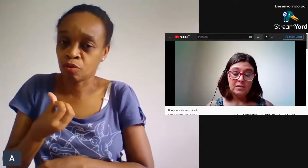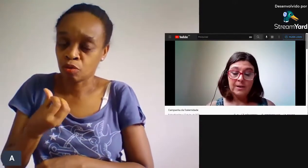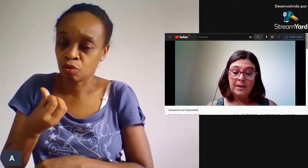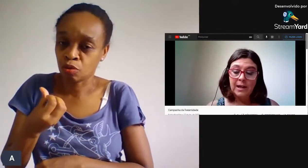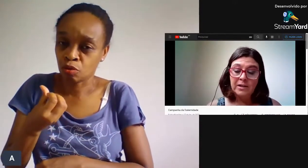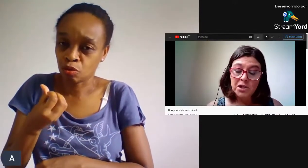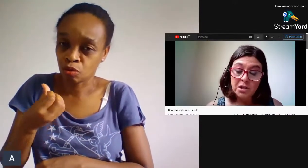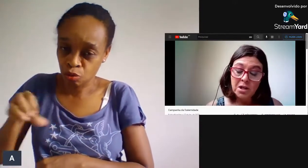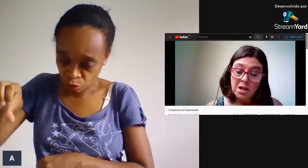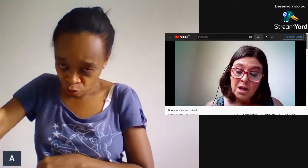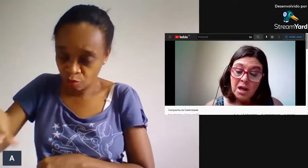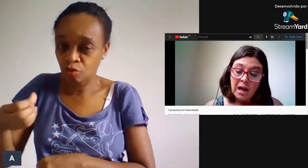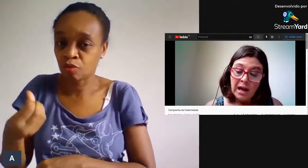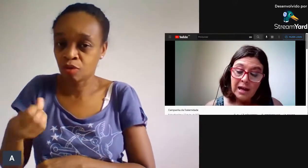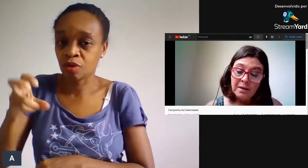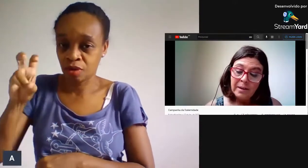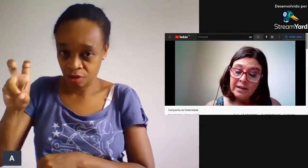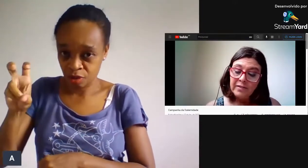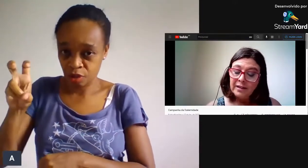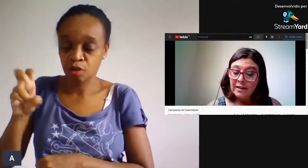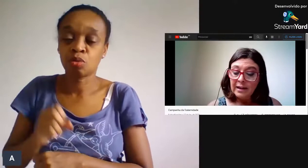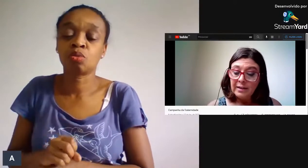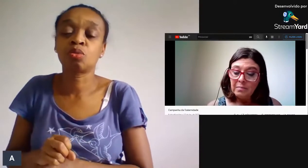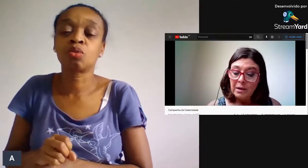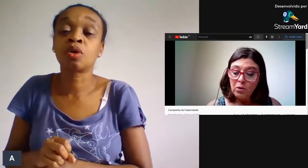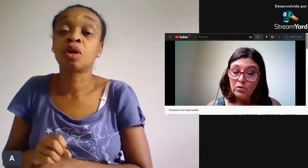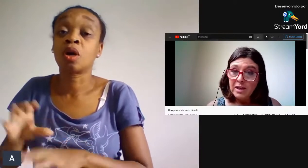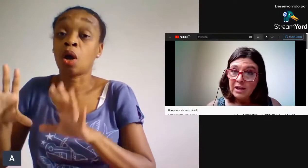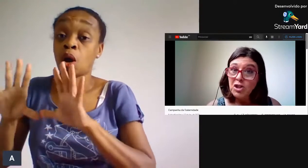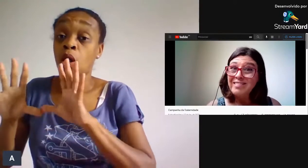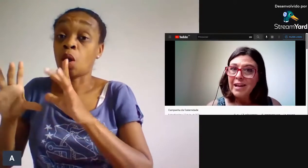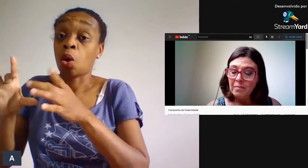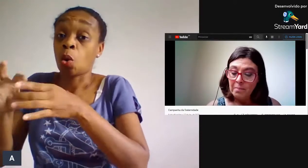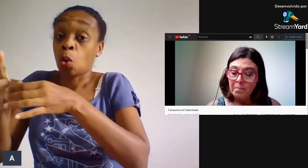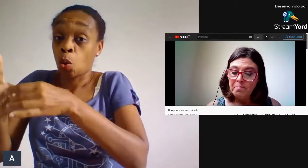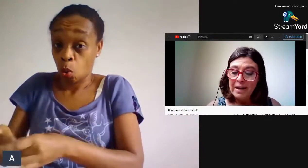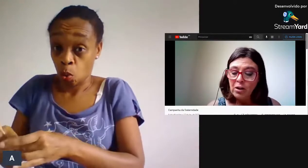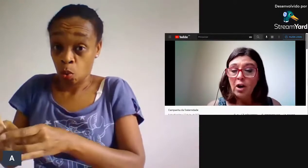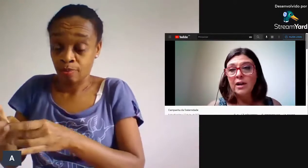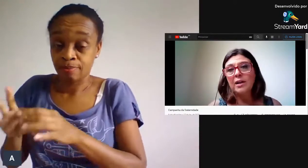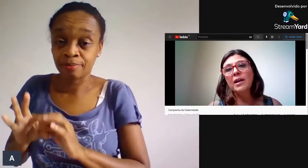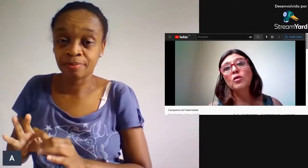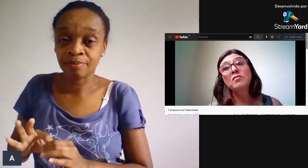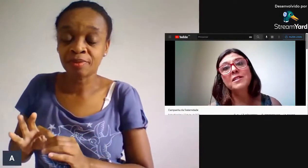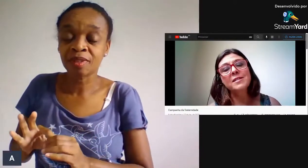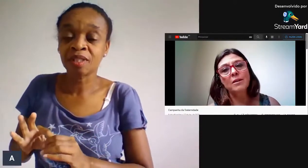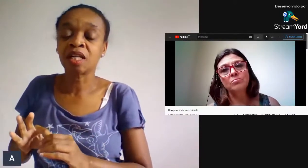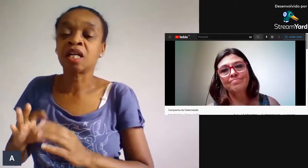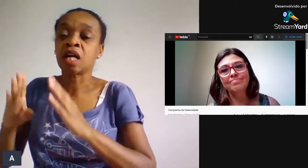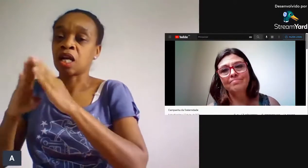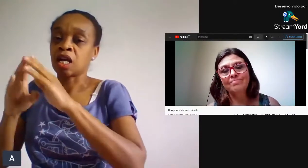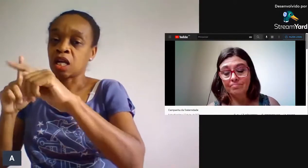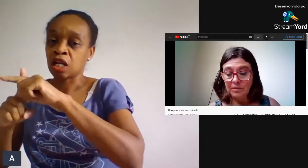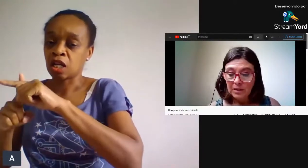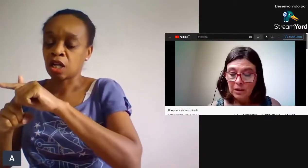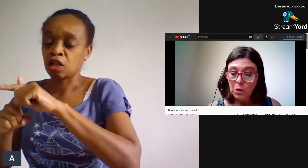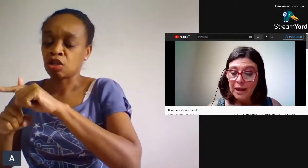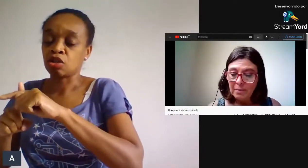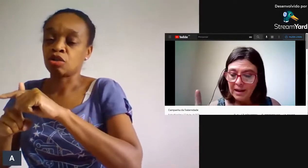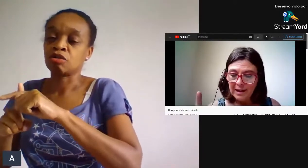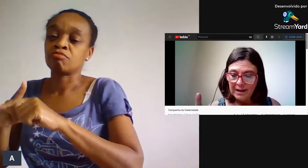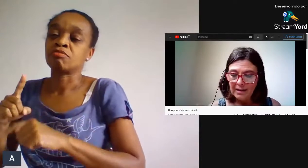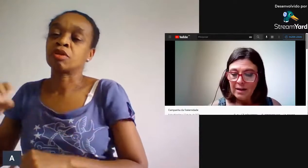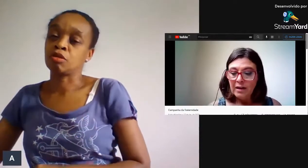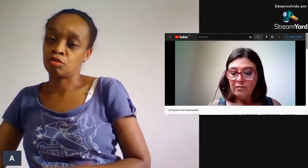da renovação da igreja, a campanha da fraternidade trabalhou com o seguinte tema: paróquia em renovação.